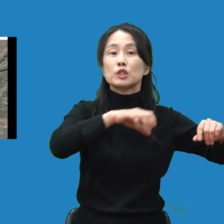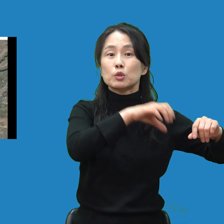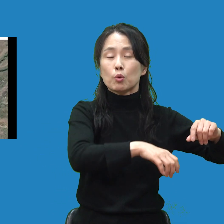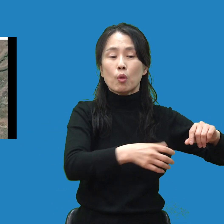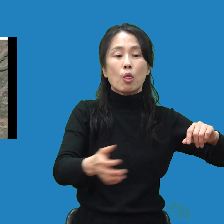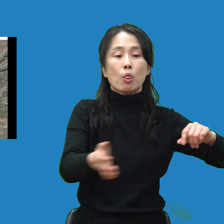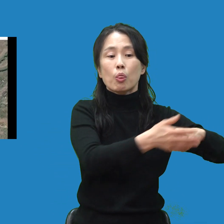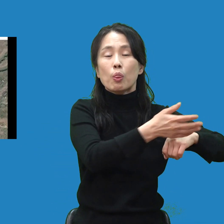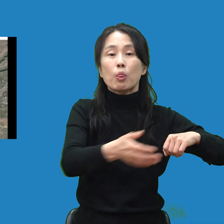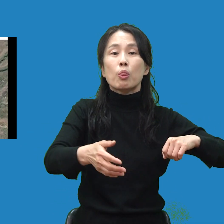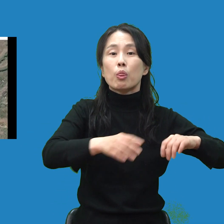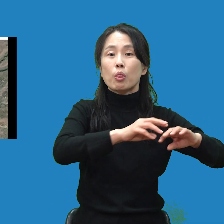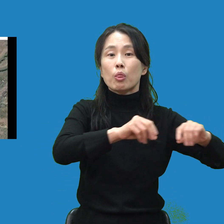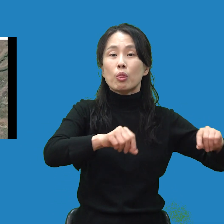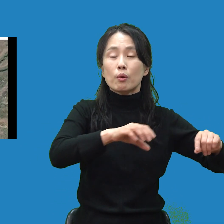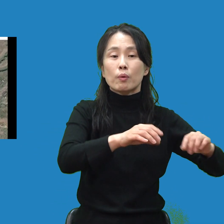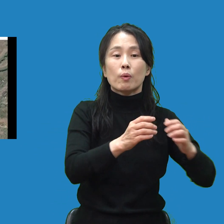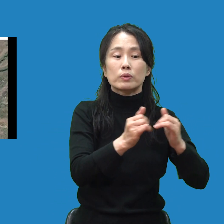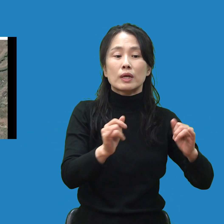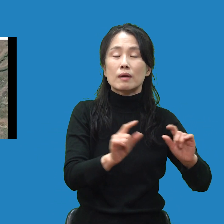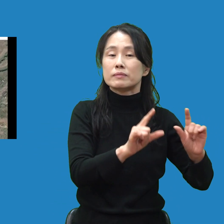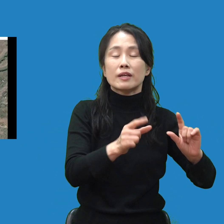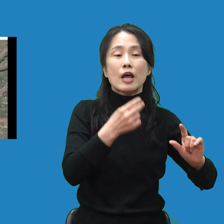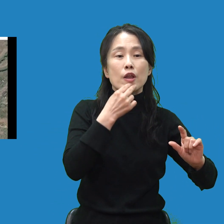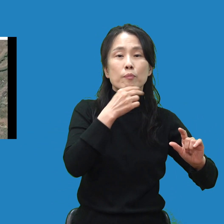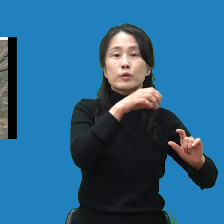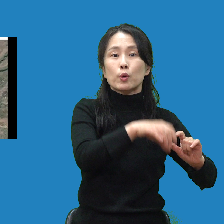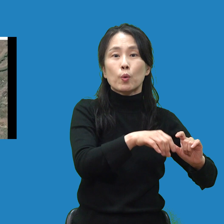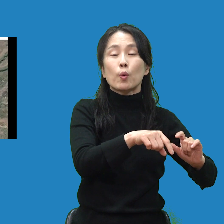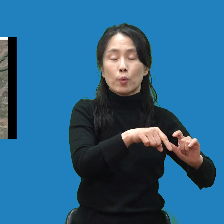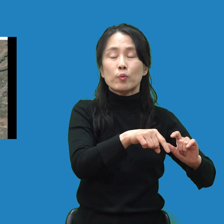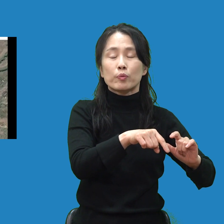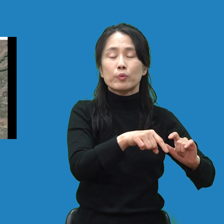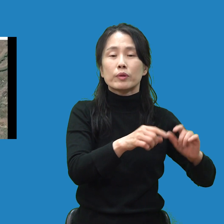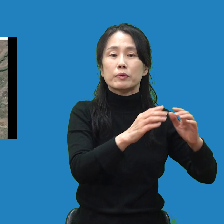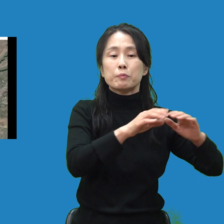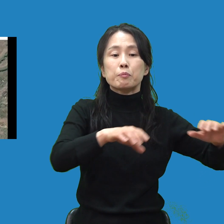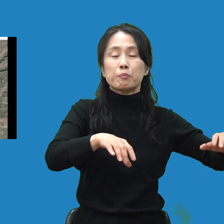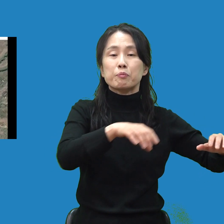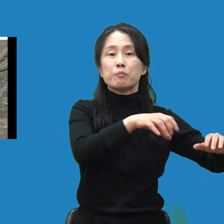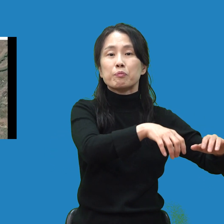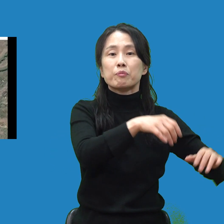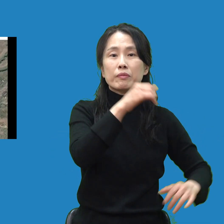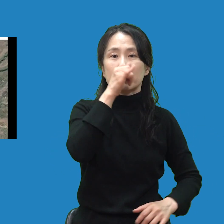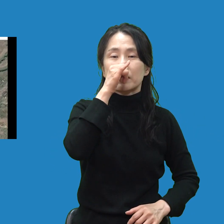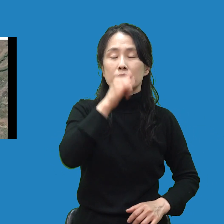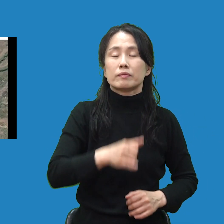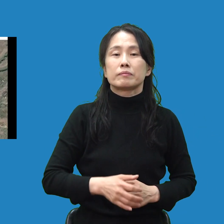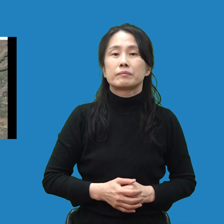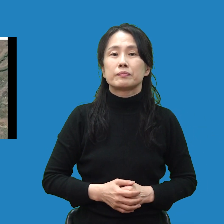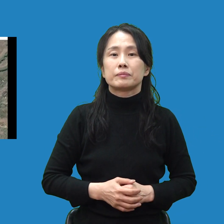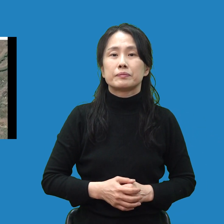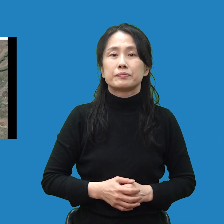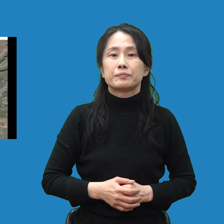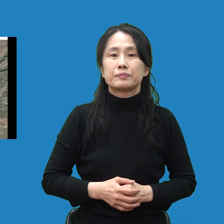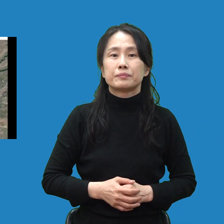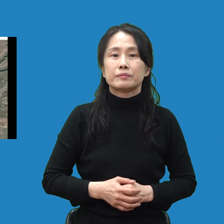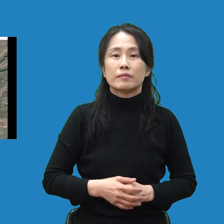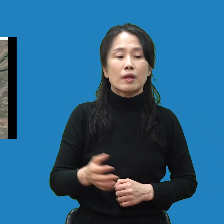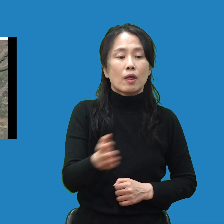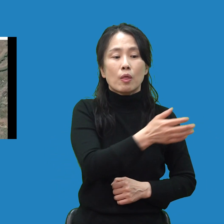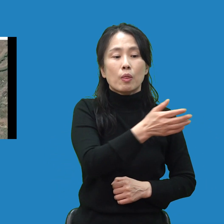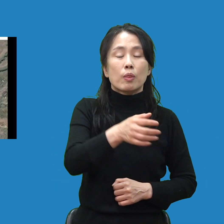살지 않고, 여기 베세다 중심인데 뭐 여기에 이제 마을이 이렇게 형성되어 있지 않겠습니까? 이